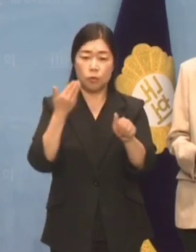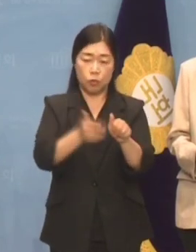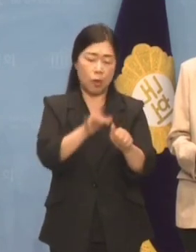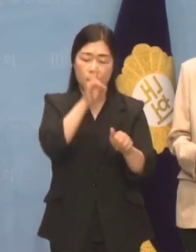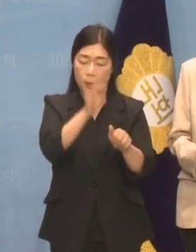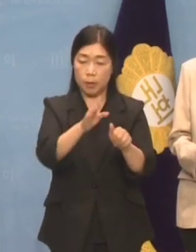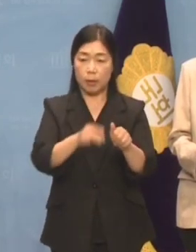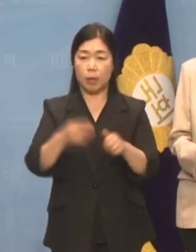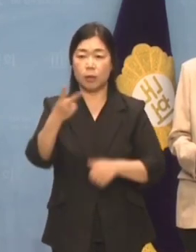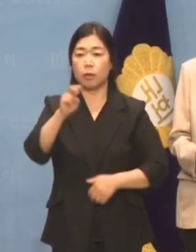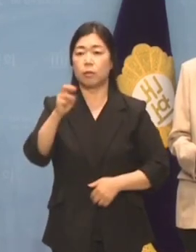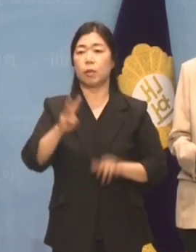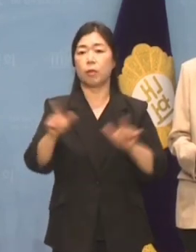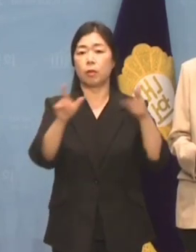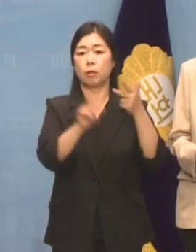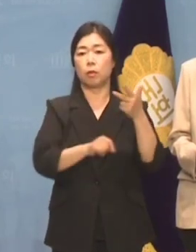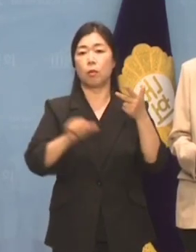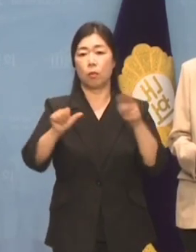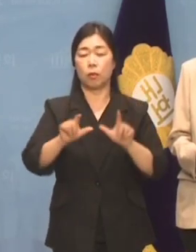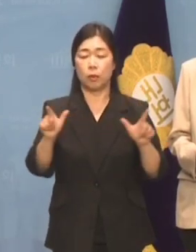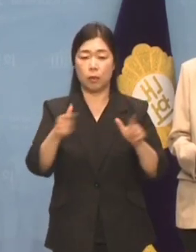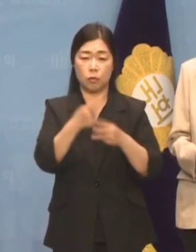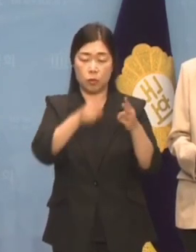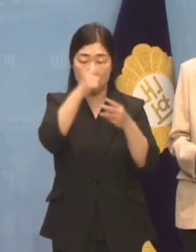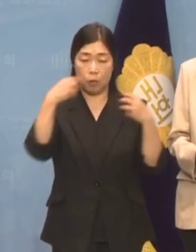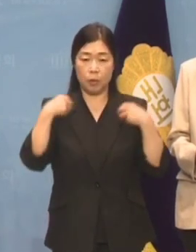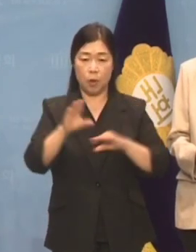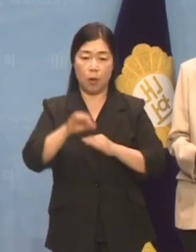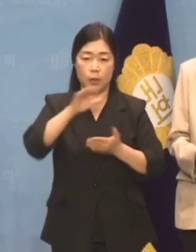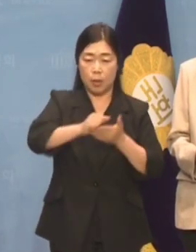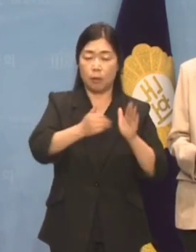않습니다. 2023년 7월 5일 윤석열